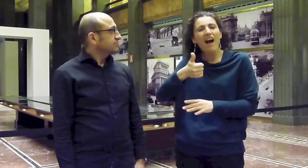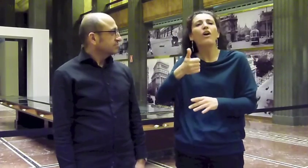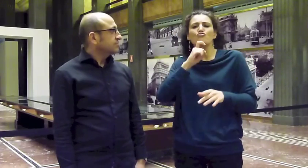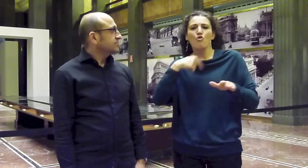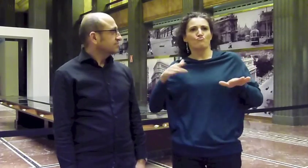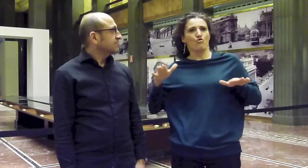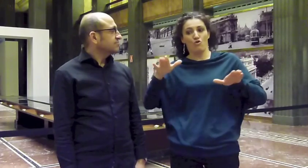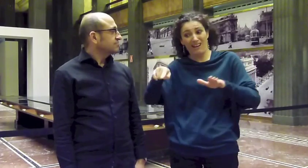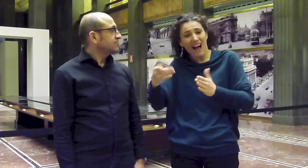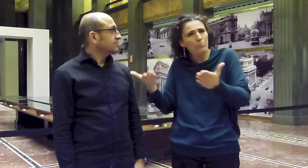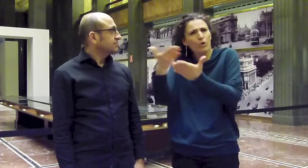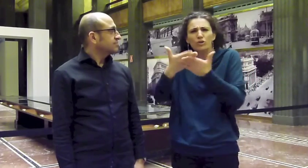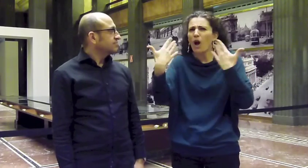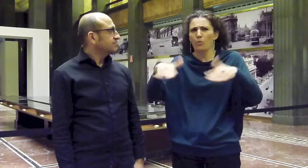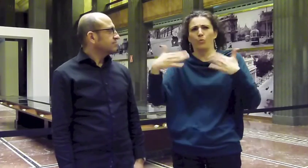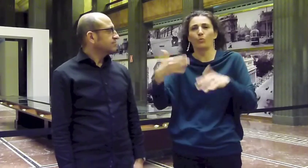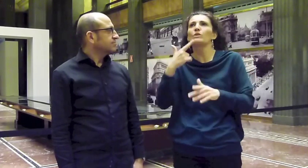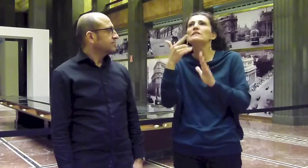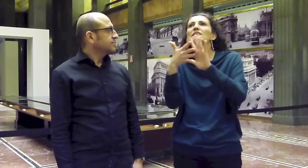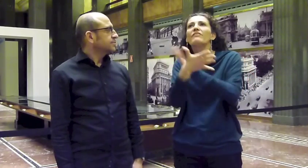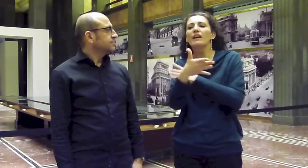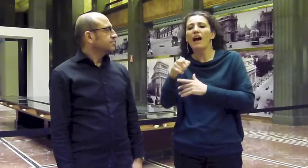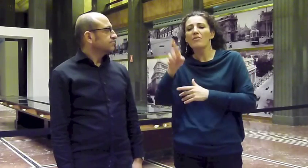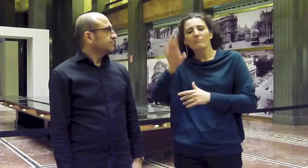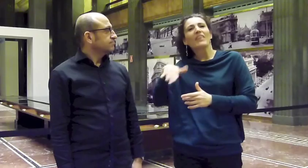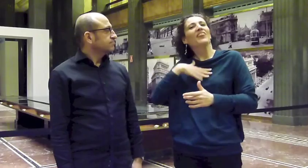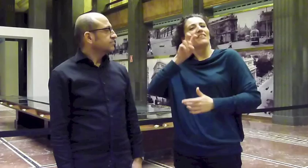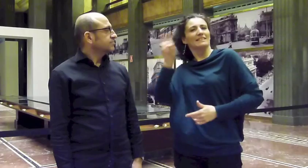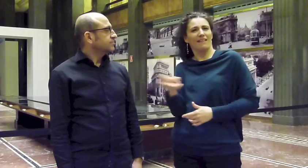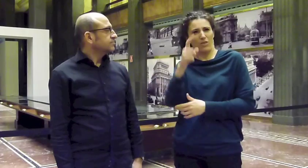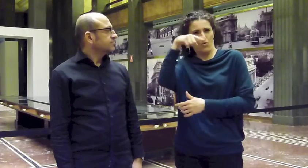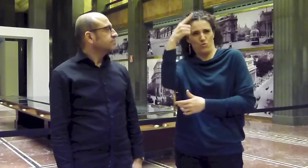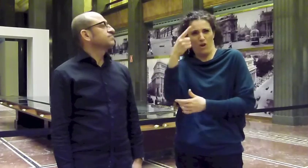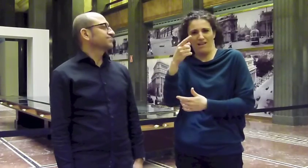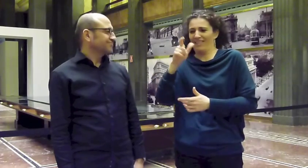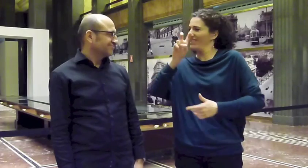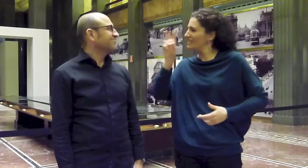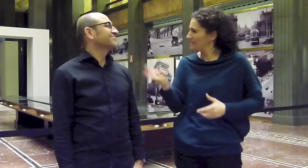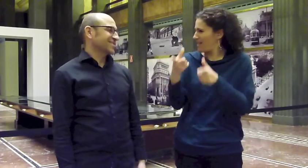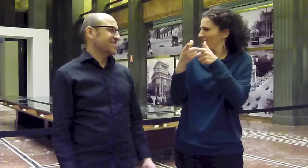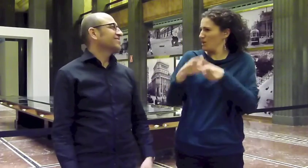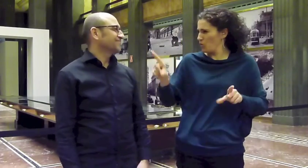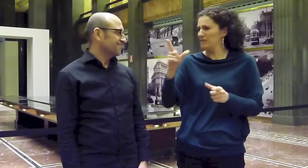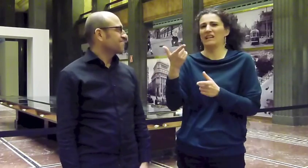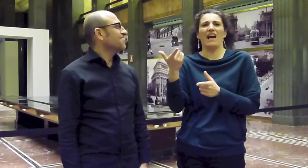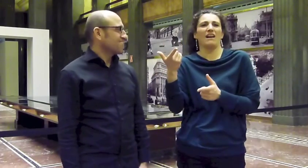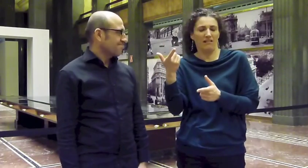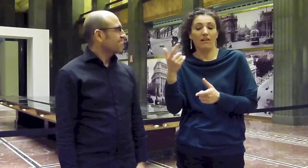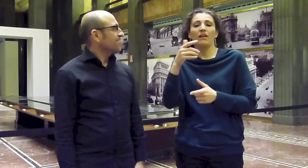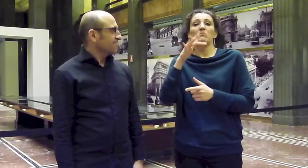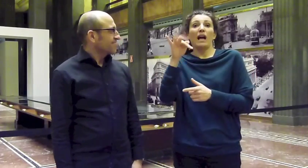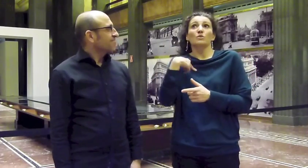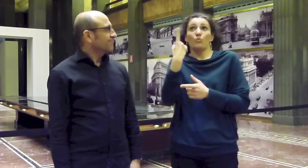de signos. Vemos que en la historia las aportaciones que se han dado mediante las personas sordas signantes han sido muy amplias